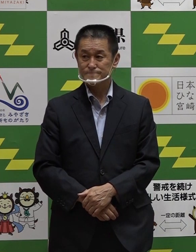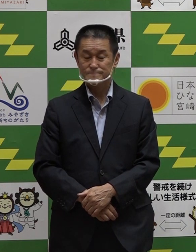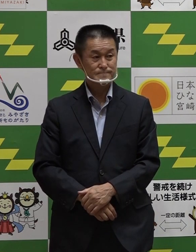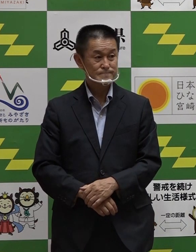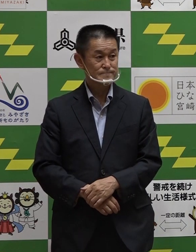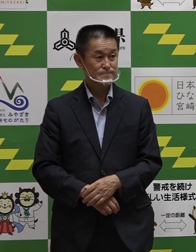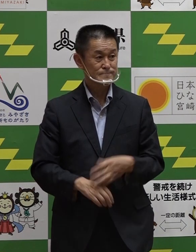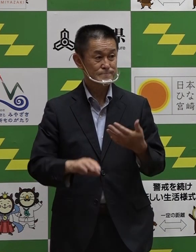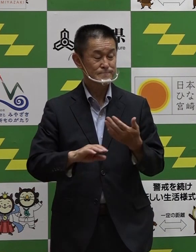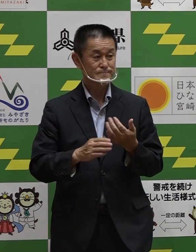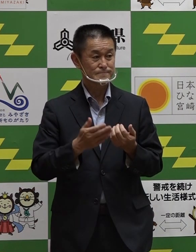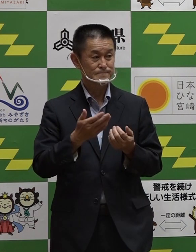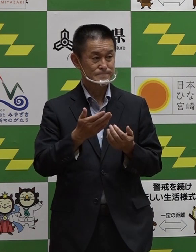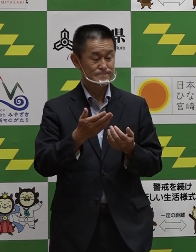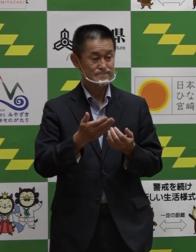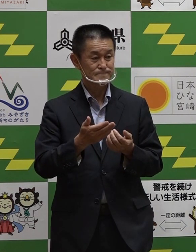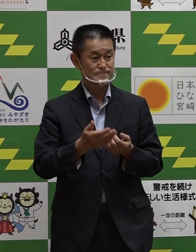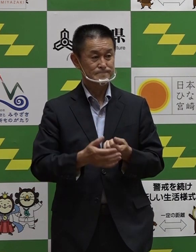他にございませんでしょうか。 はい。